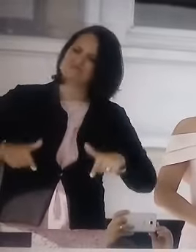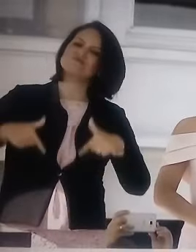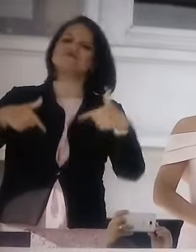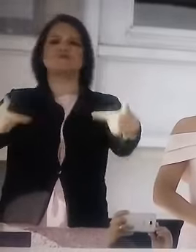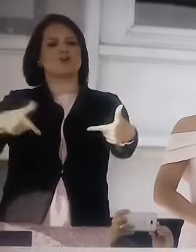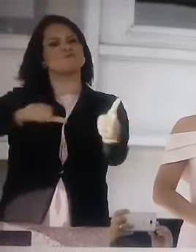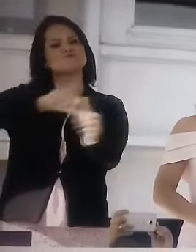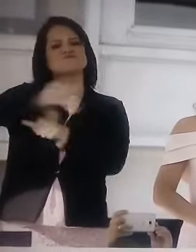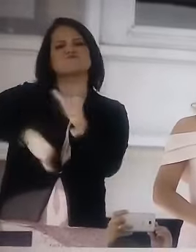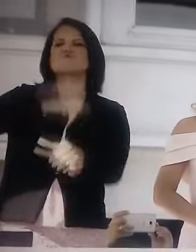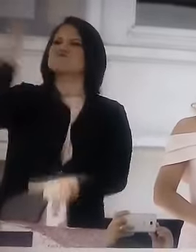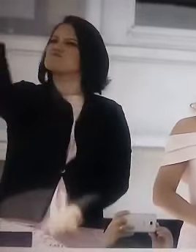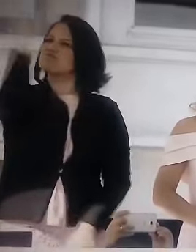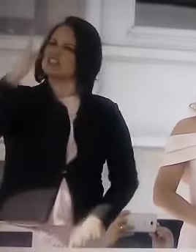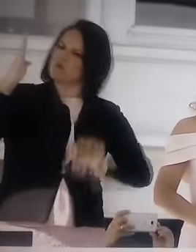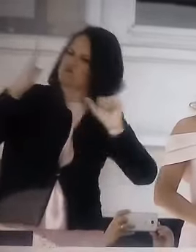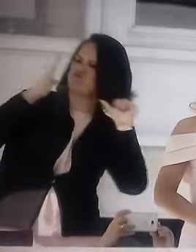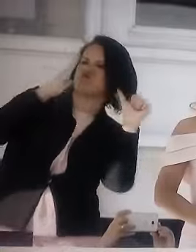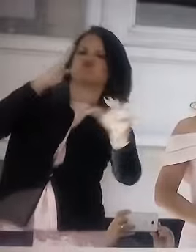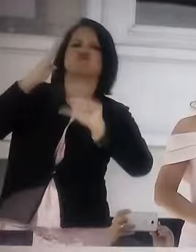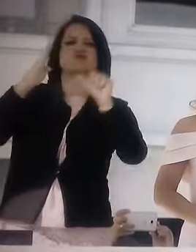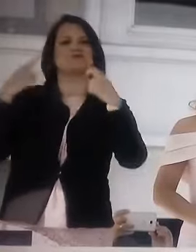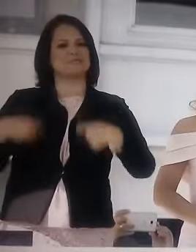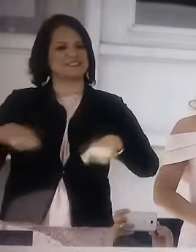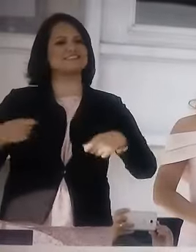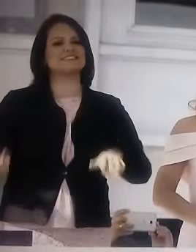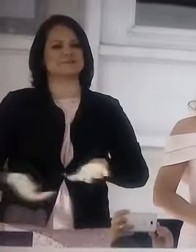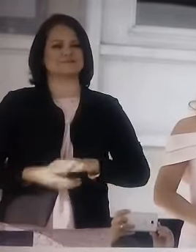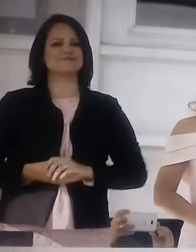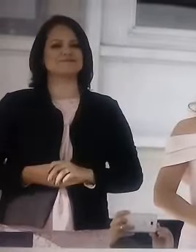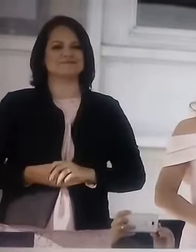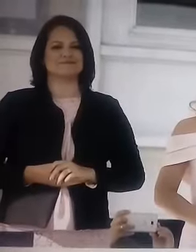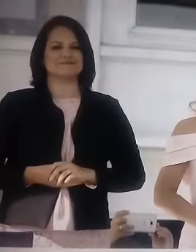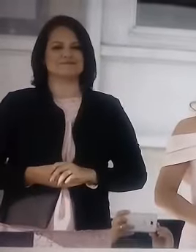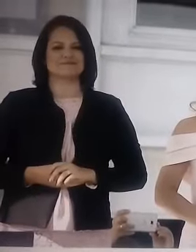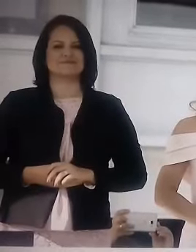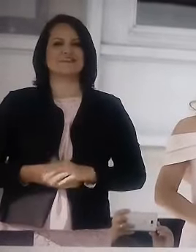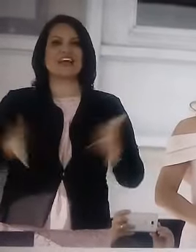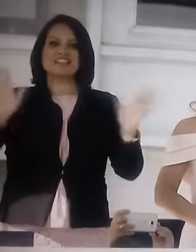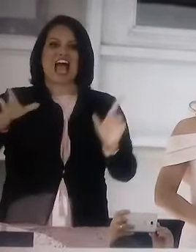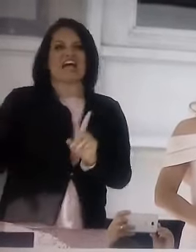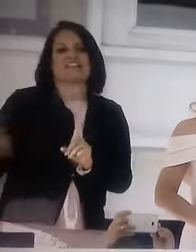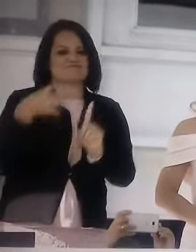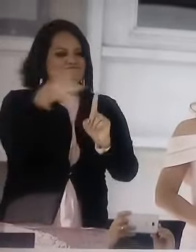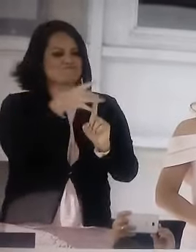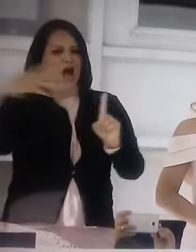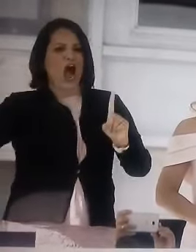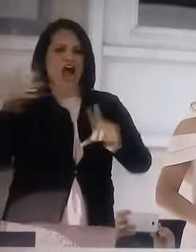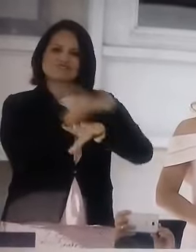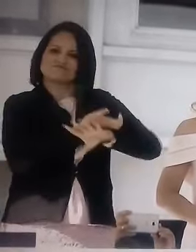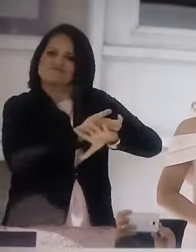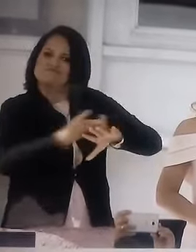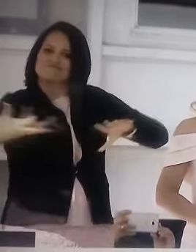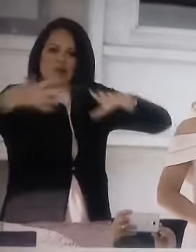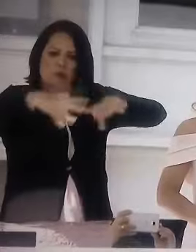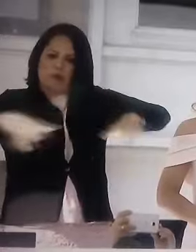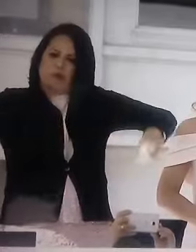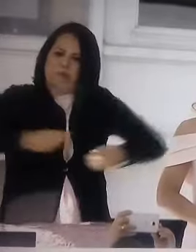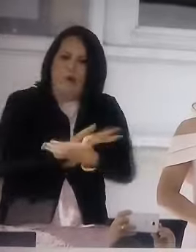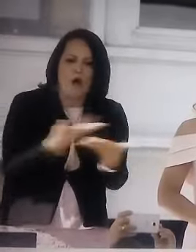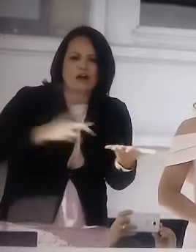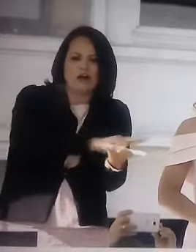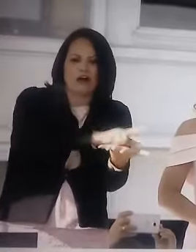as transformações que o país precisa. Temos recursos minerais abundantes, terras férteis e